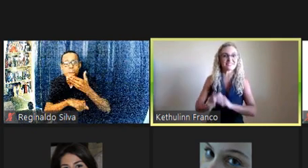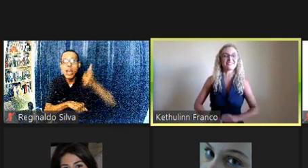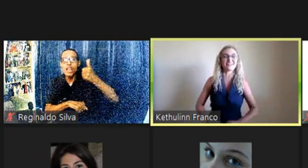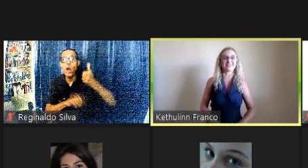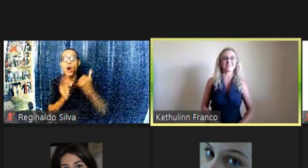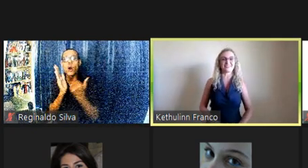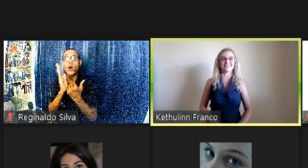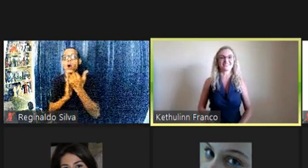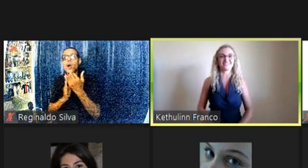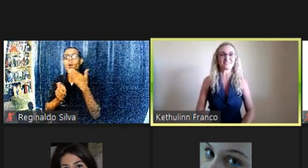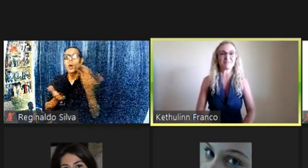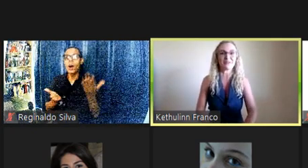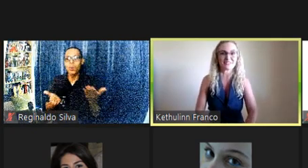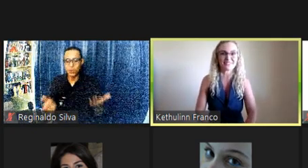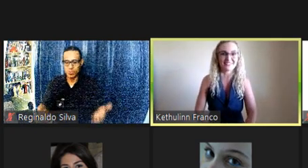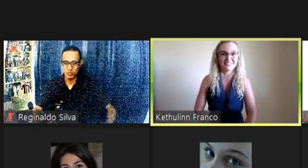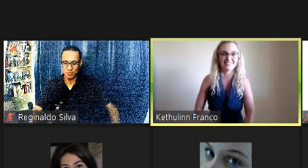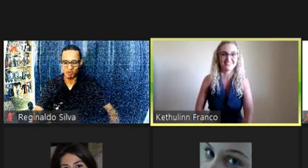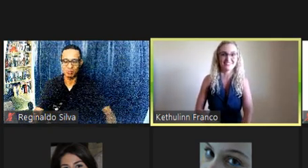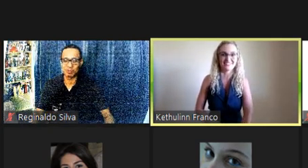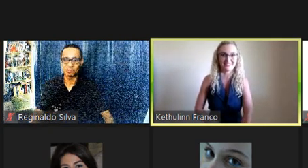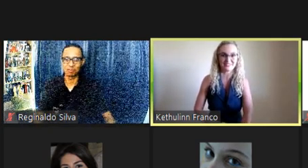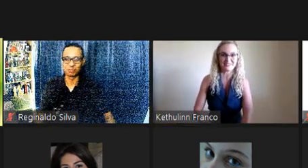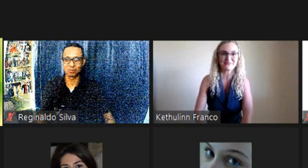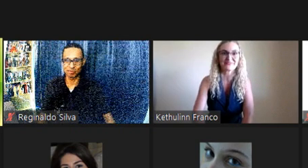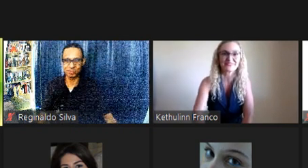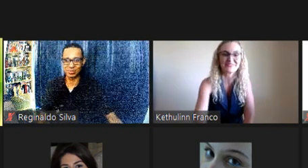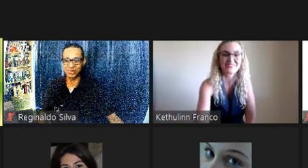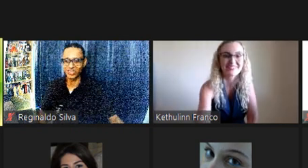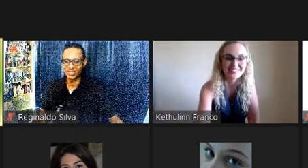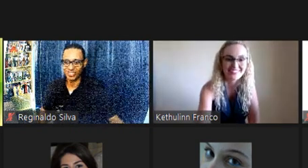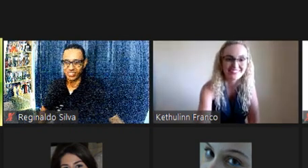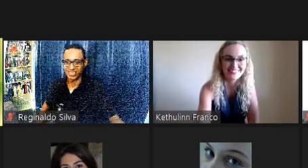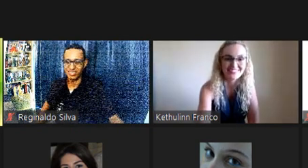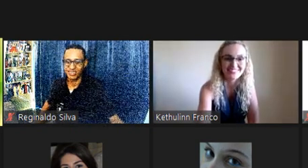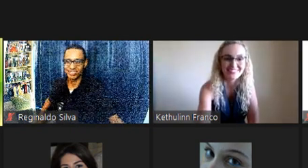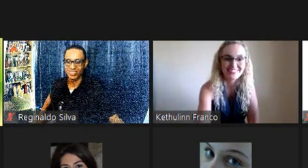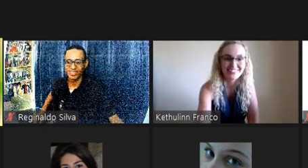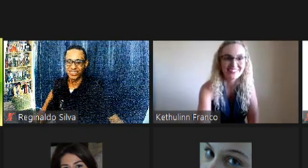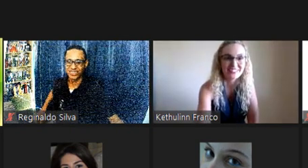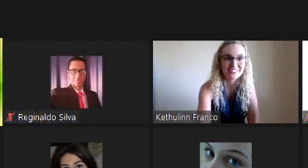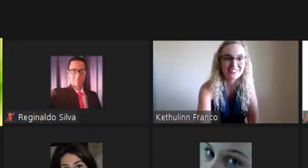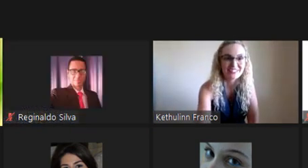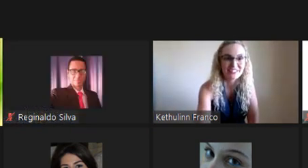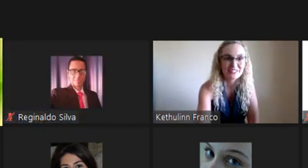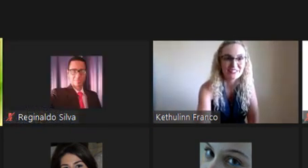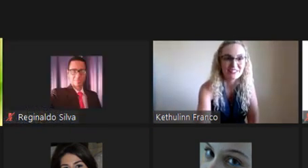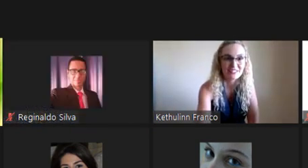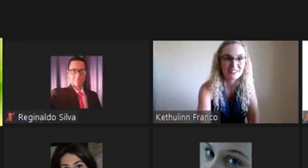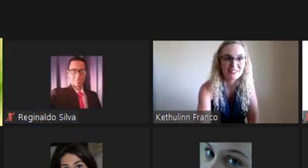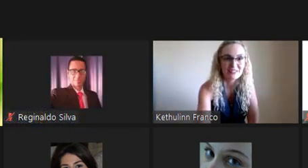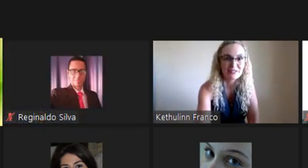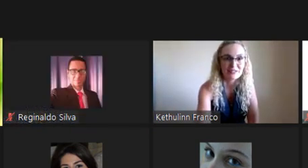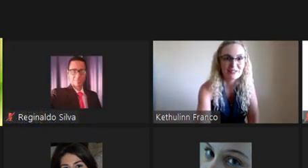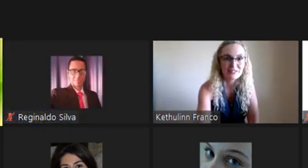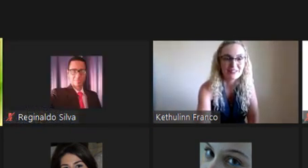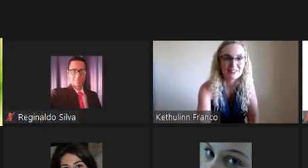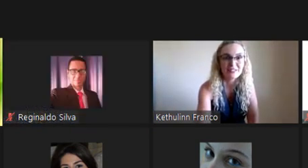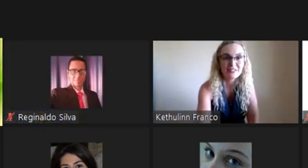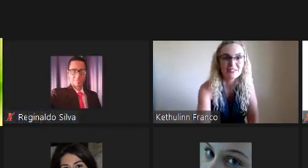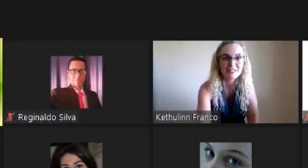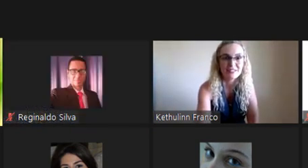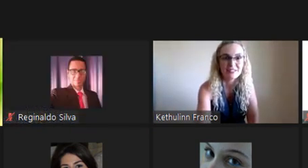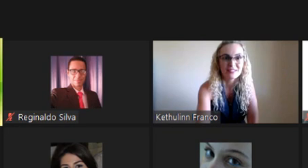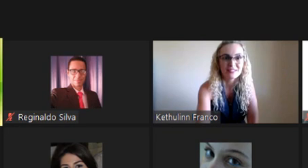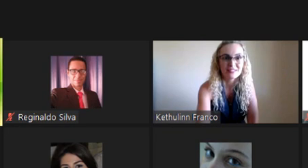vou compartilhar com ele essa resposta. Tá bom. Tá bom. Mas eu tenho uma perguntinha para te fazer, mas é uma pergunta de quem não